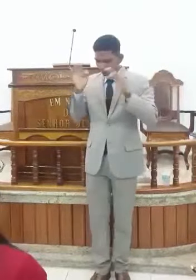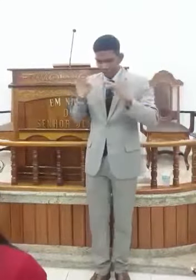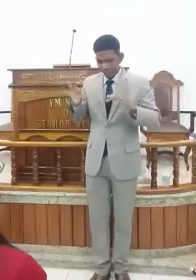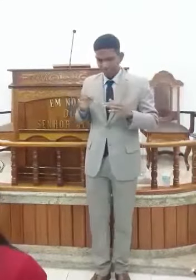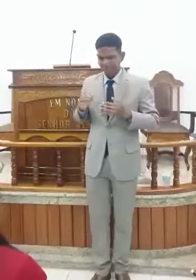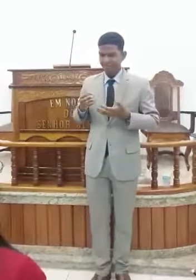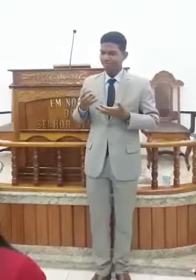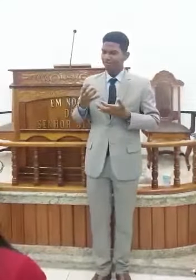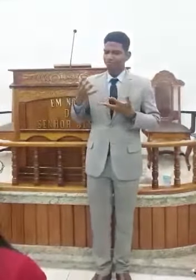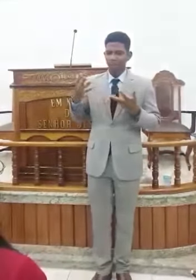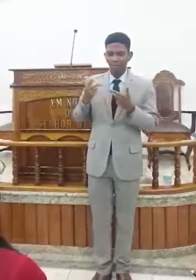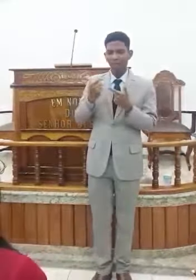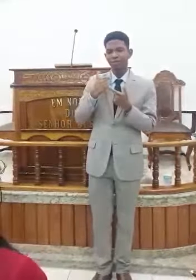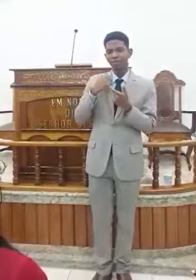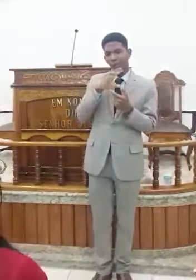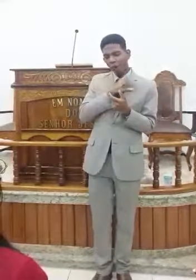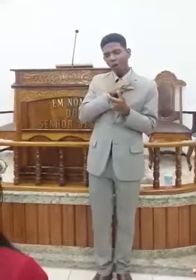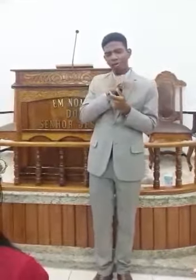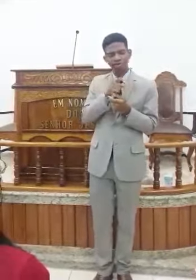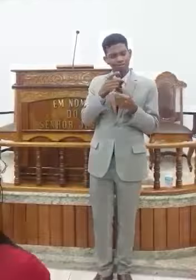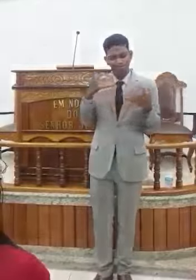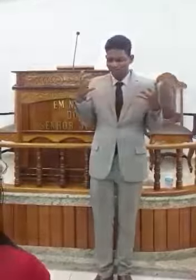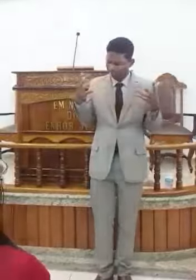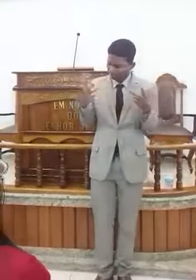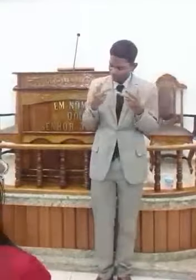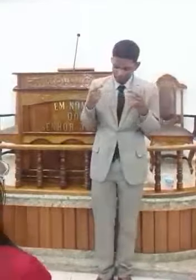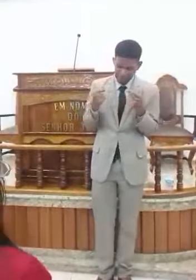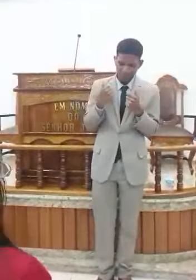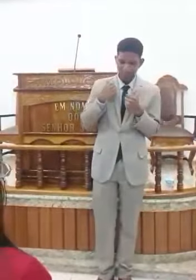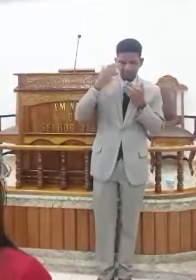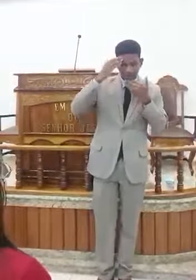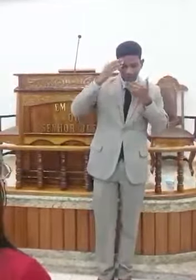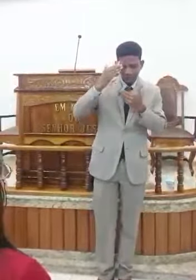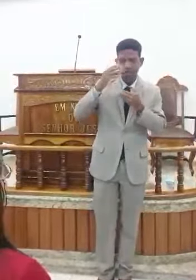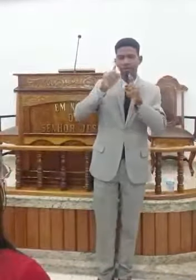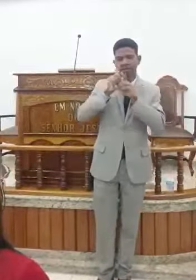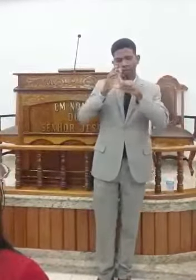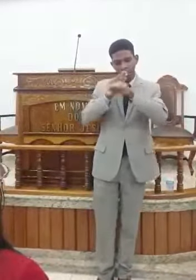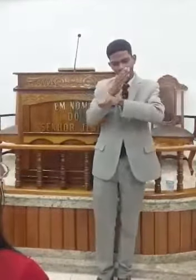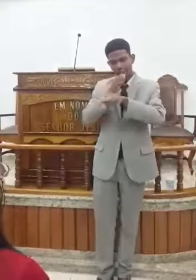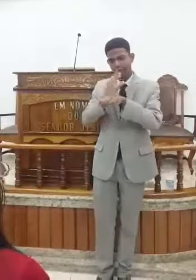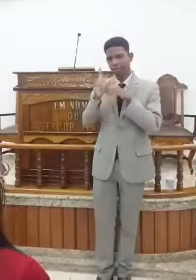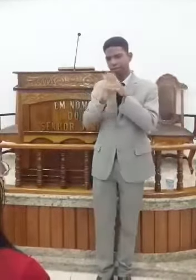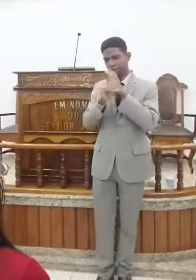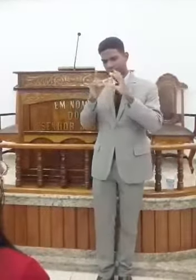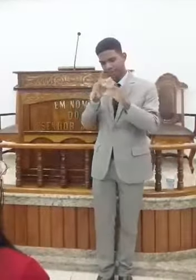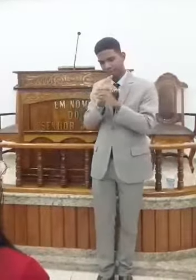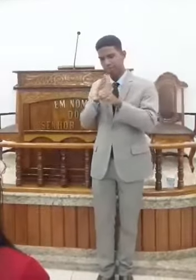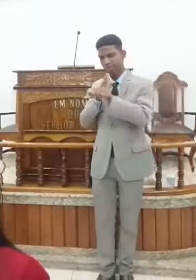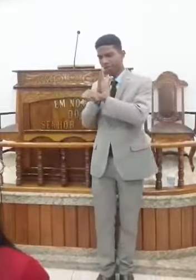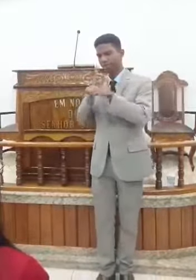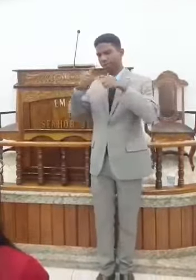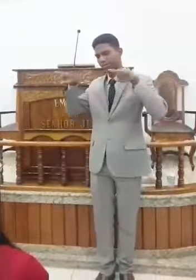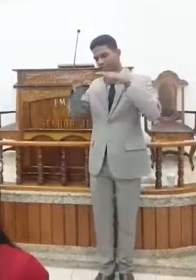mas não é, eu sinto paz quando eu vou lá tocar, eu sinto muito amor e é maravilhoso, por isso eu agradeço muito a Deus por estar participando hoje desse